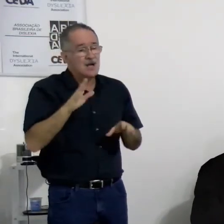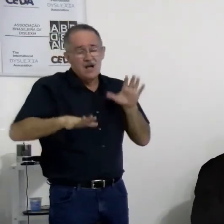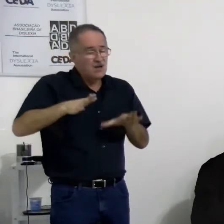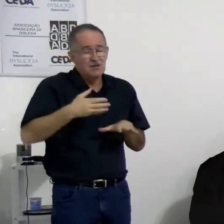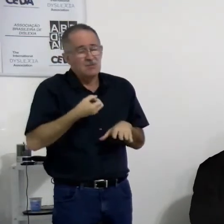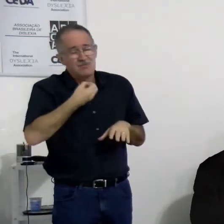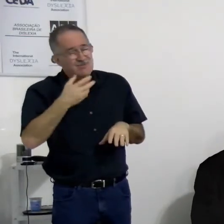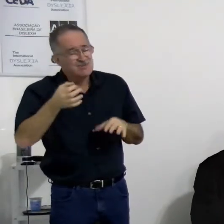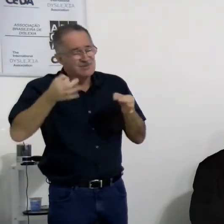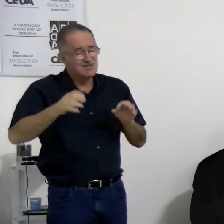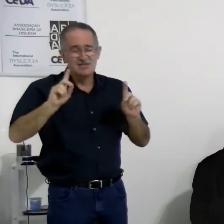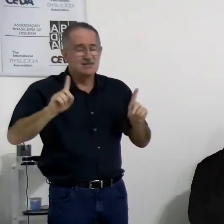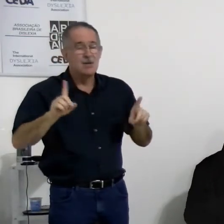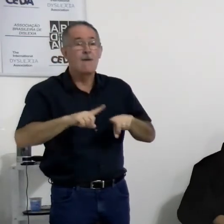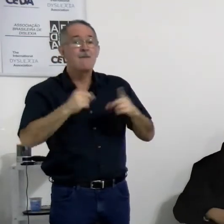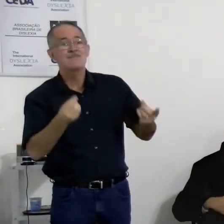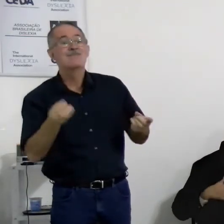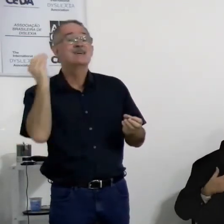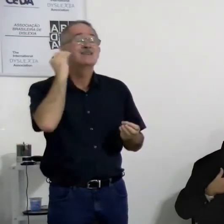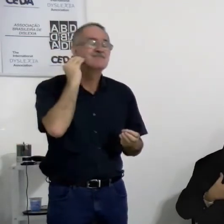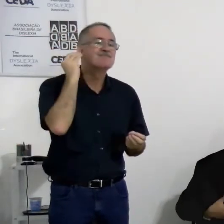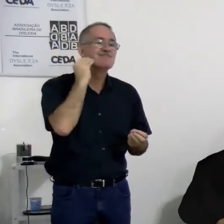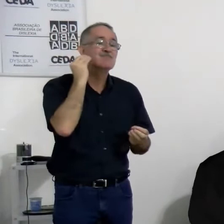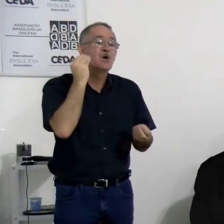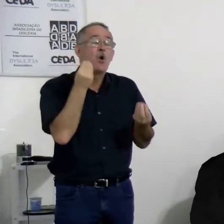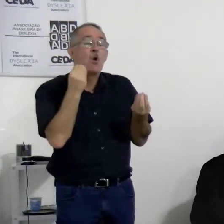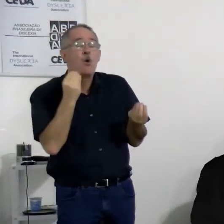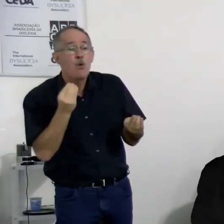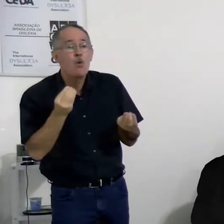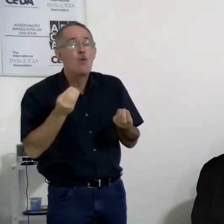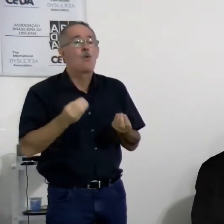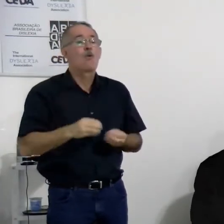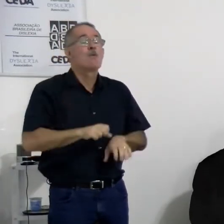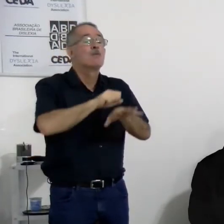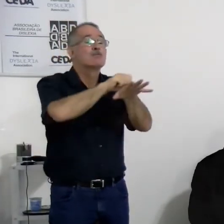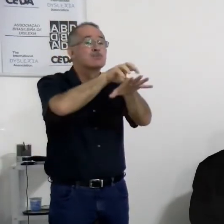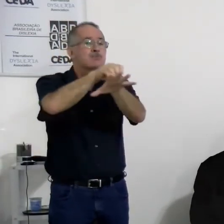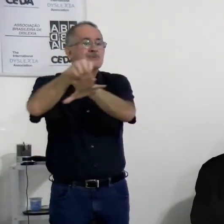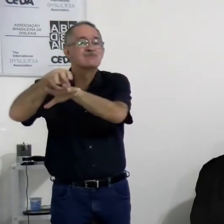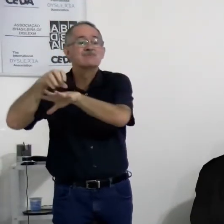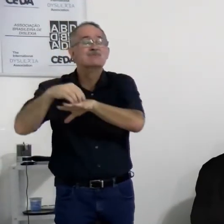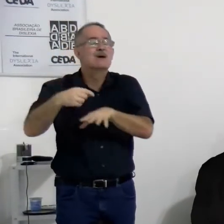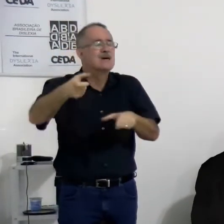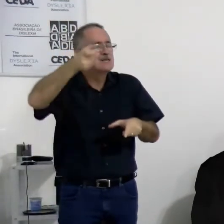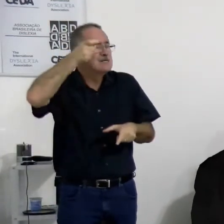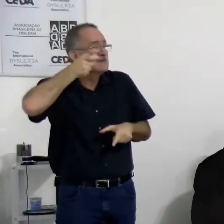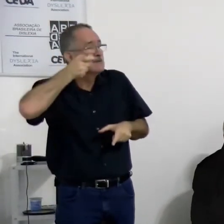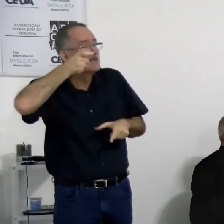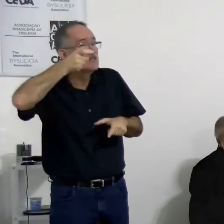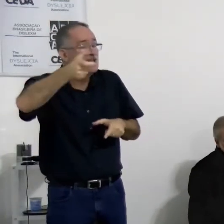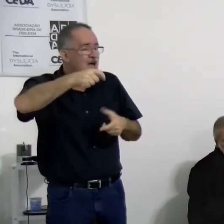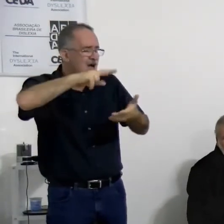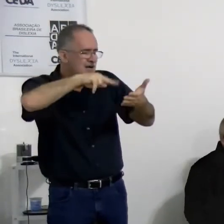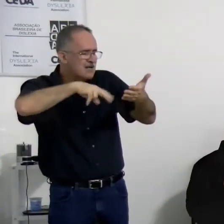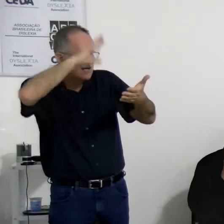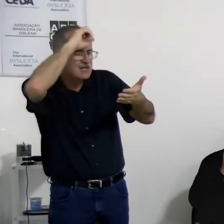mais eficientes. Contudo, a experiência de compartilhar o interesse na aprendizagem de leitura escrita